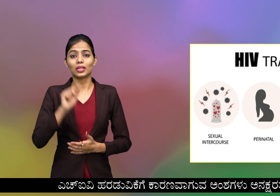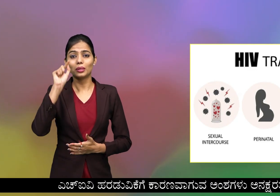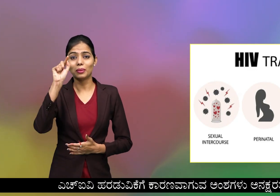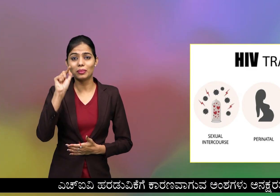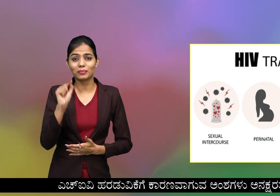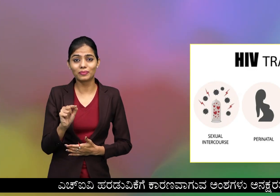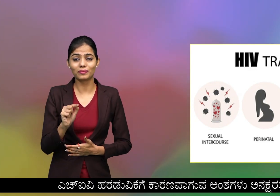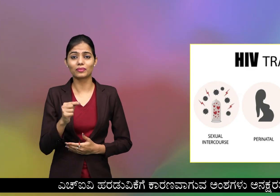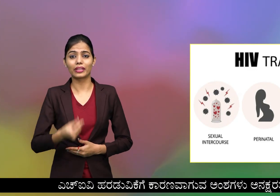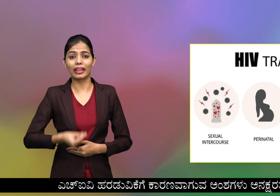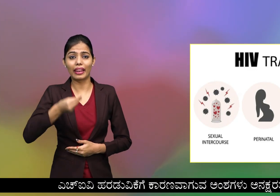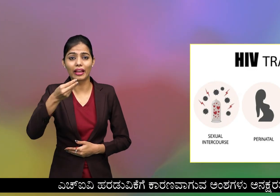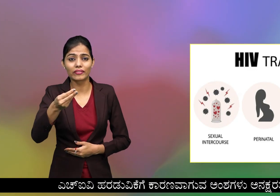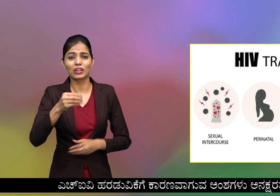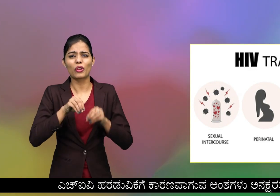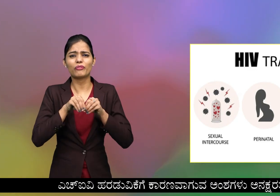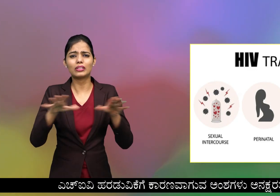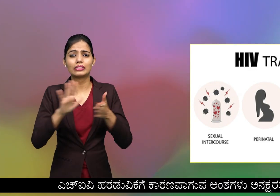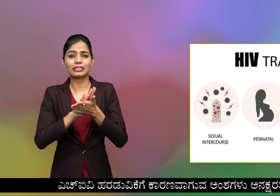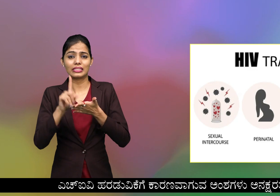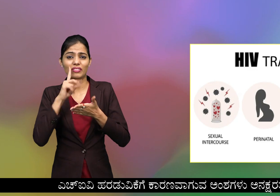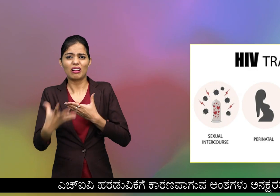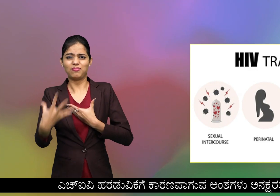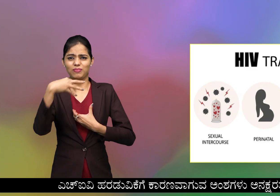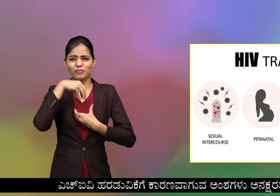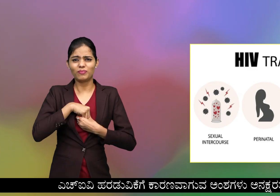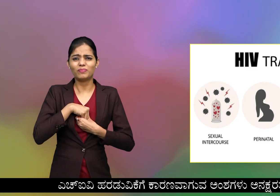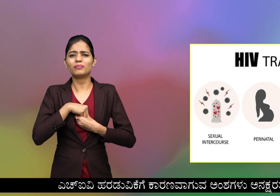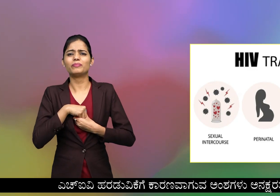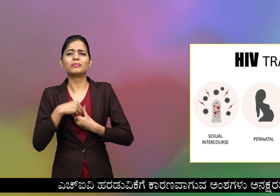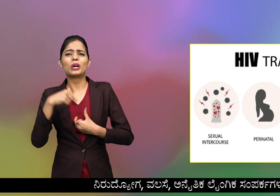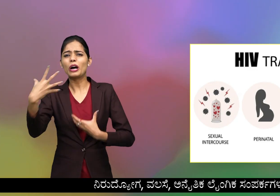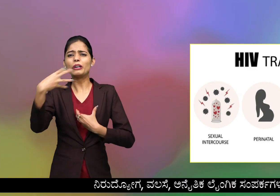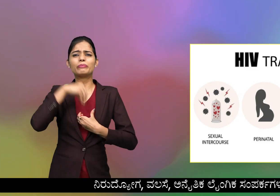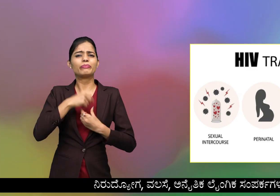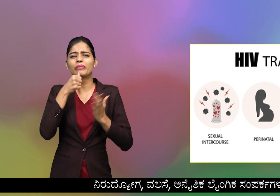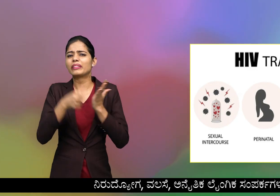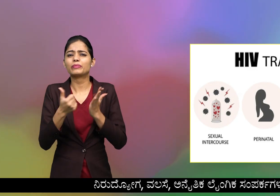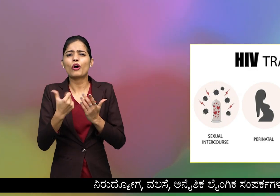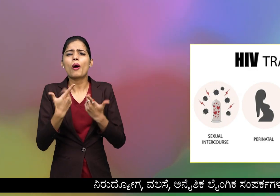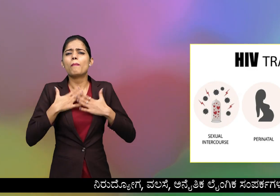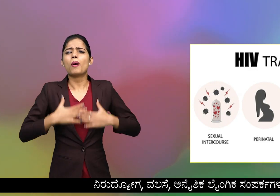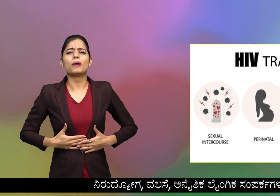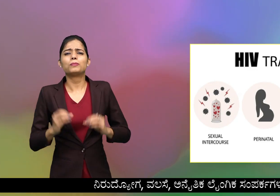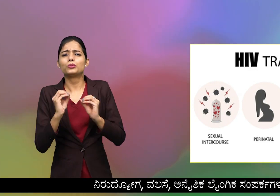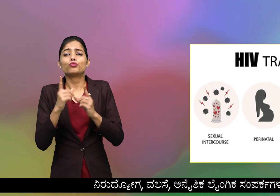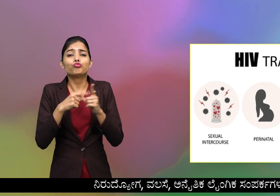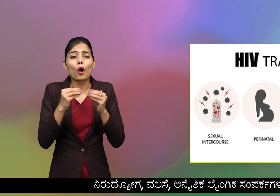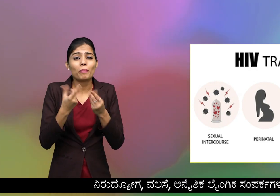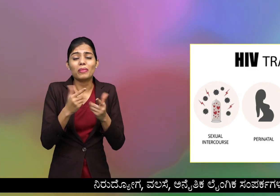HIV ಹರಡುವಿಕೆಗೆ ಕಾರಣವಾಗುವ ಅಂಶಗಳು ಅನಕ್ಷರತೆ, ಕಳಪೆ ಆರೋಗ್ಯ, ನಿರುದ್ಯೋಗ, ವಲಸೆ, ಅನೈತಿಕ ಲೈಂಗಿಕ